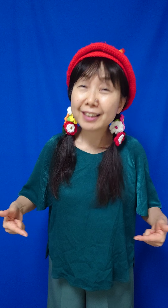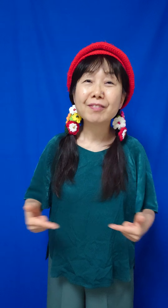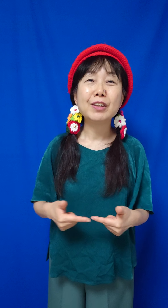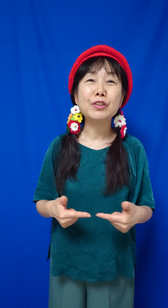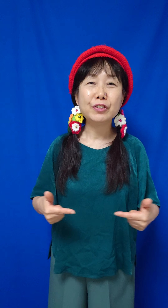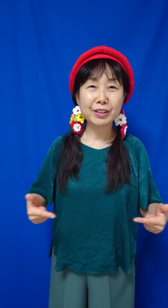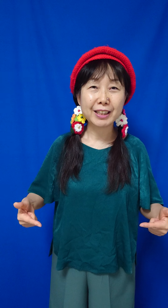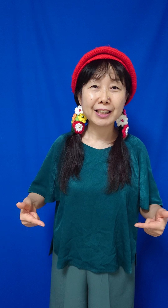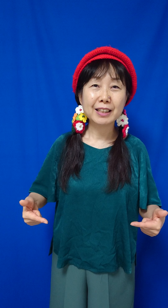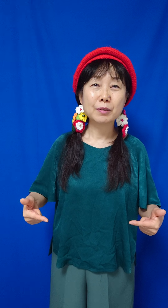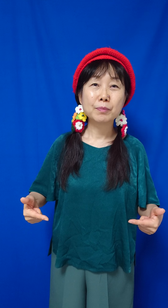勇気、